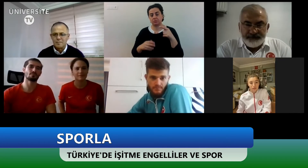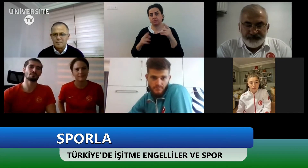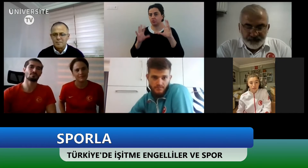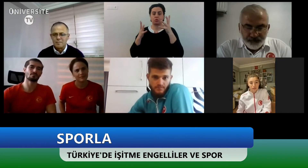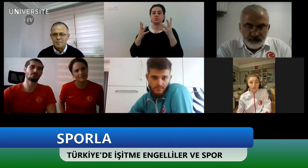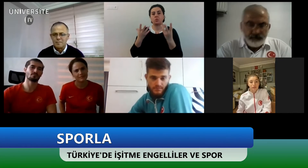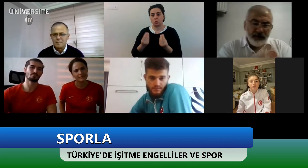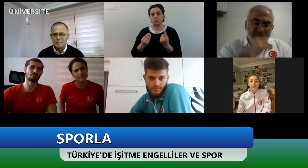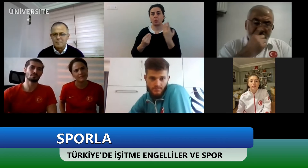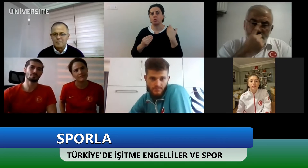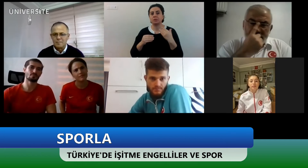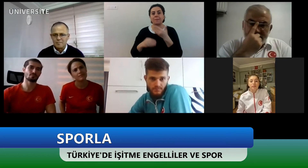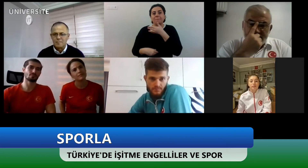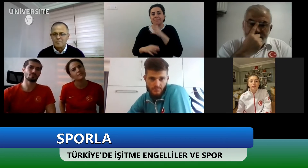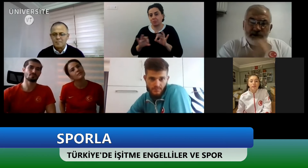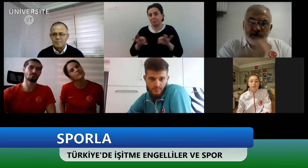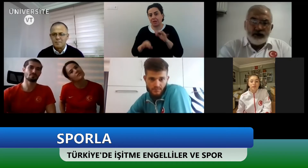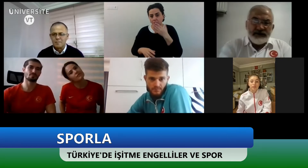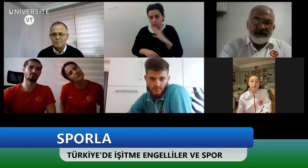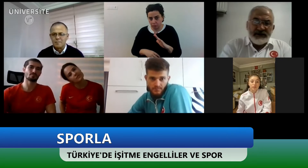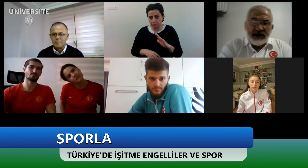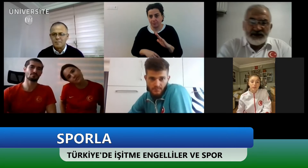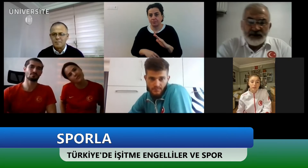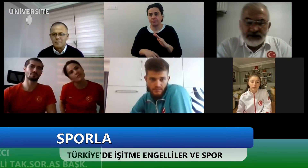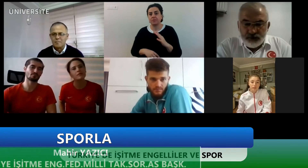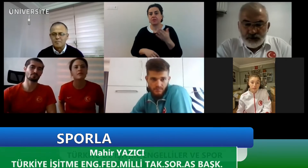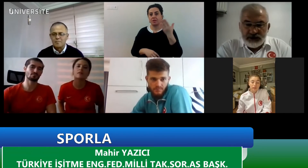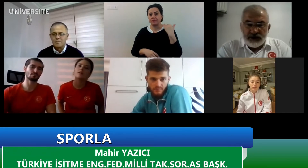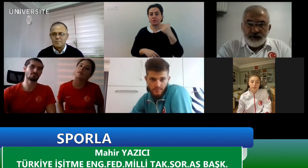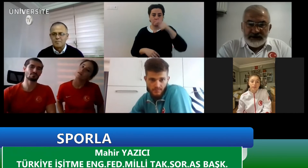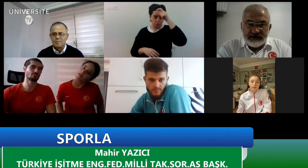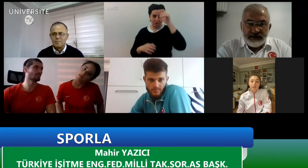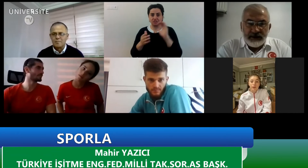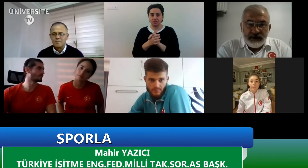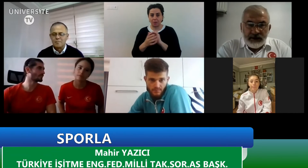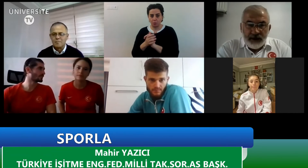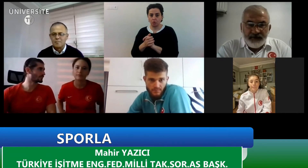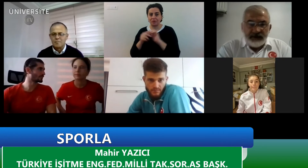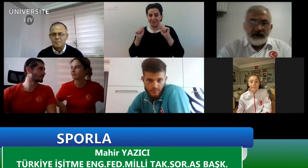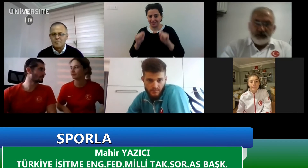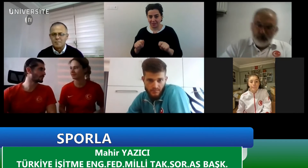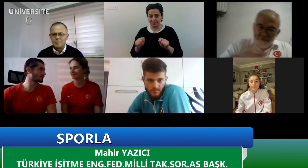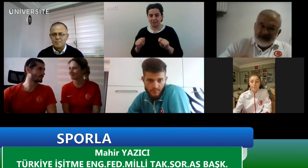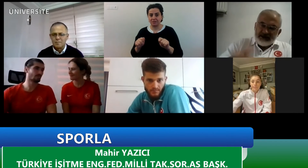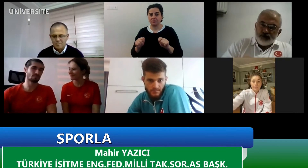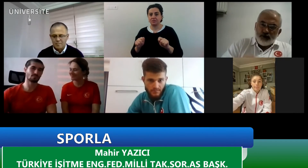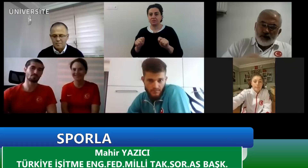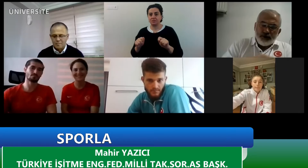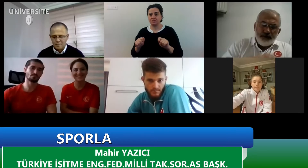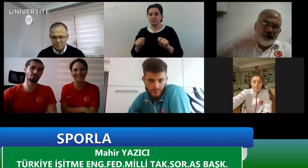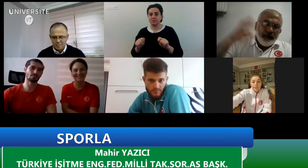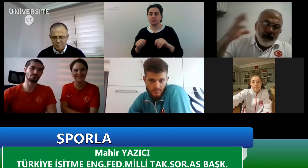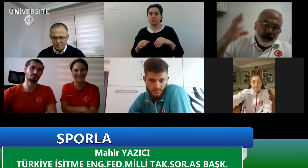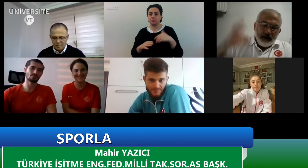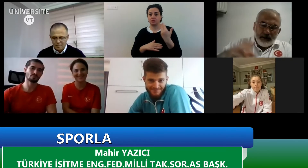yakalandık. Pandemi sürecine girmeden önce biz birkaç branşta Türkiye şampiyonası yaptık. Ülke için